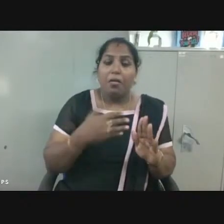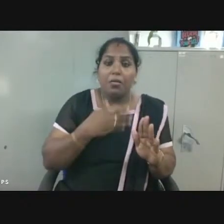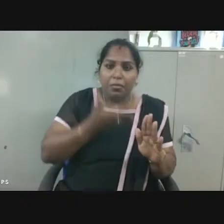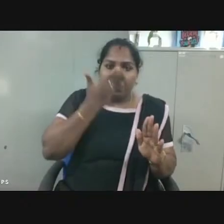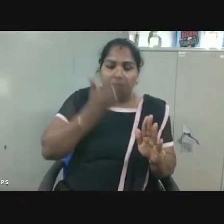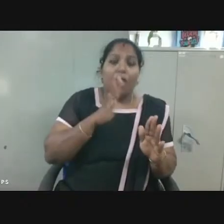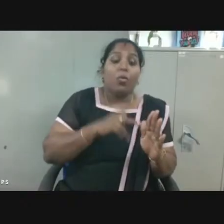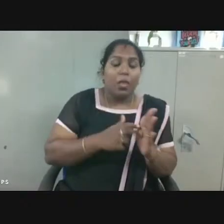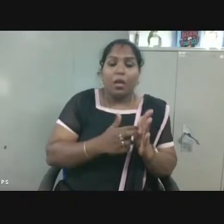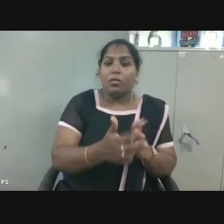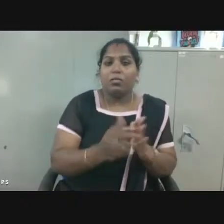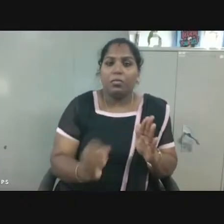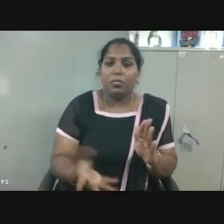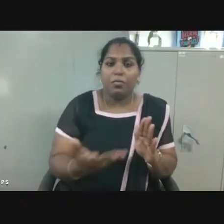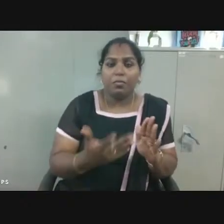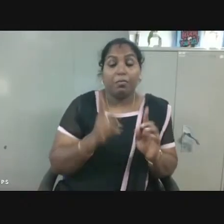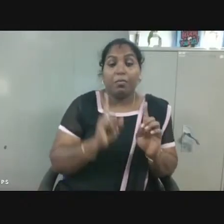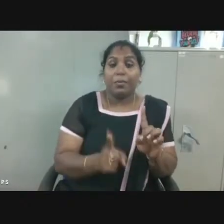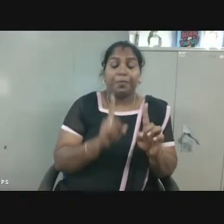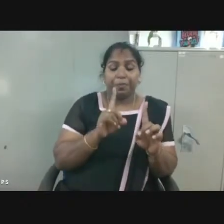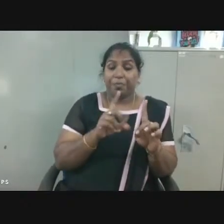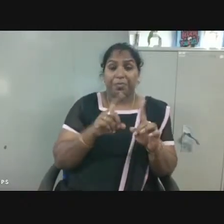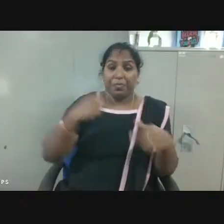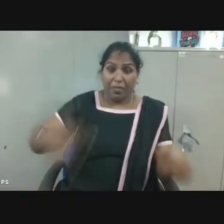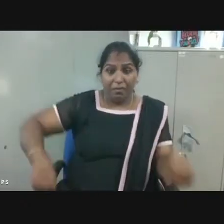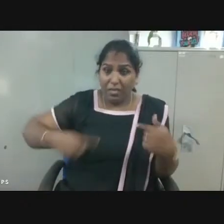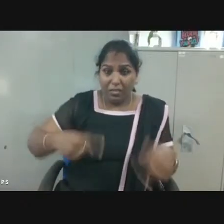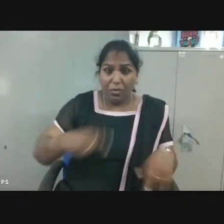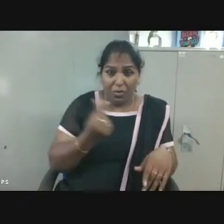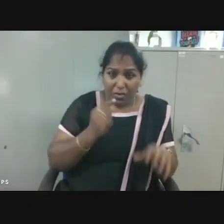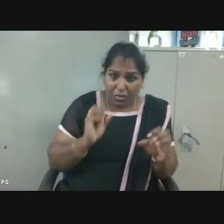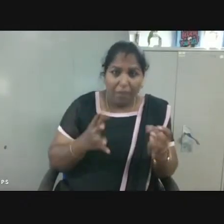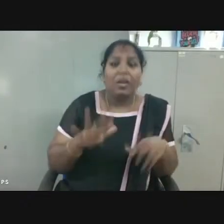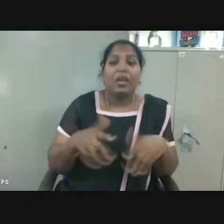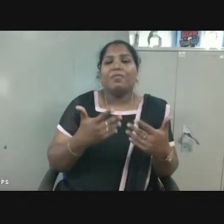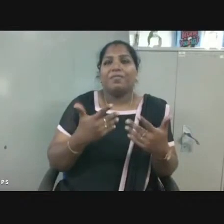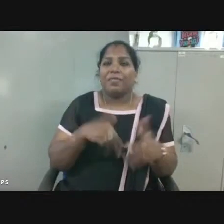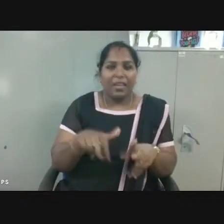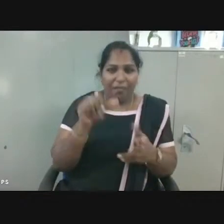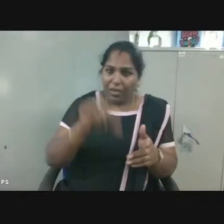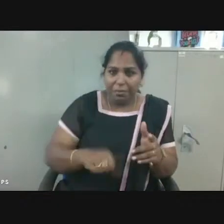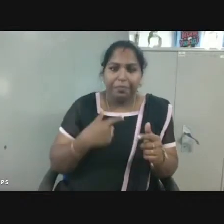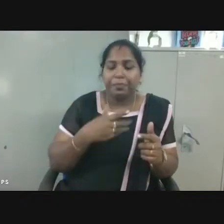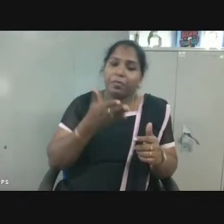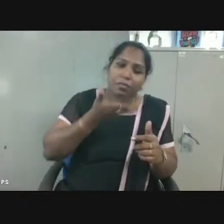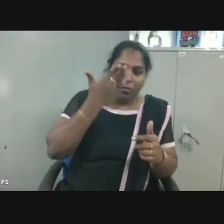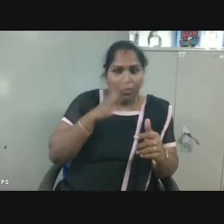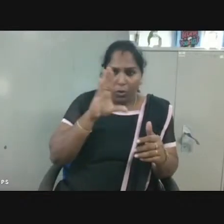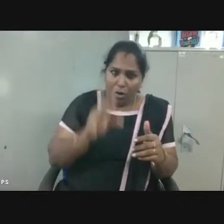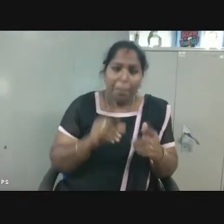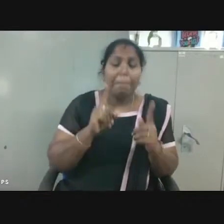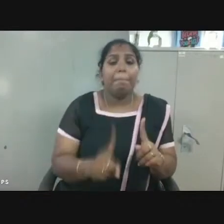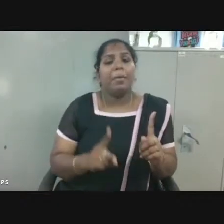വരുന്നത്. അപ്പൊ പക്ഷേ ഒരു 12 വയസ്സൊക്കെ ഒരു വീൽ ചെയറിലോട്ടാകും ആ ശ്വാസമുട്ട് കുറയും. കാരണം ഇവര് പിന്നെ എക്സേർട്ട് ചെയ്യുന്നില്ല. പക്ഷെ പ്രശ്നം വെച്ചാൽ ഇത് ചുമച്ച്